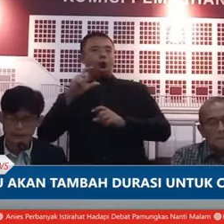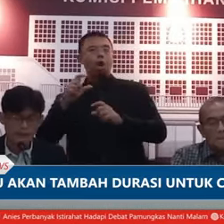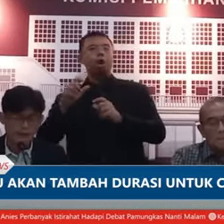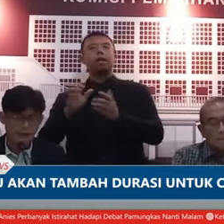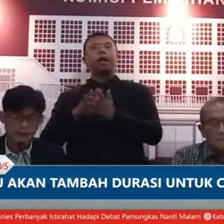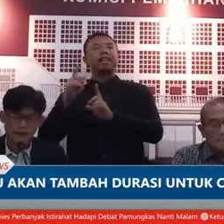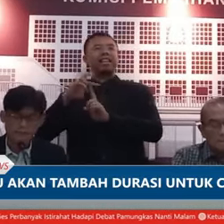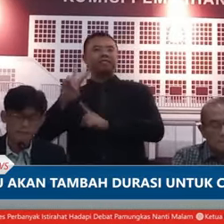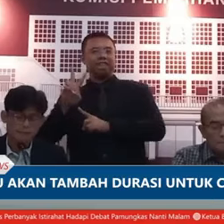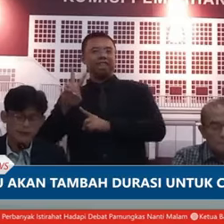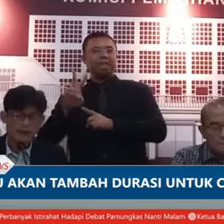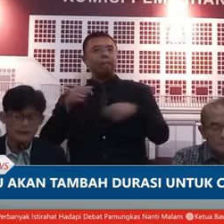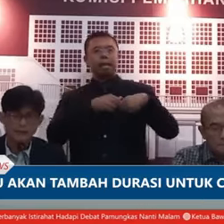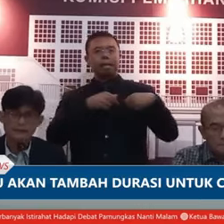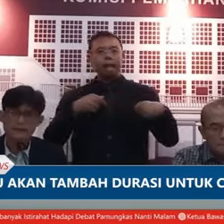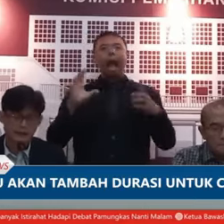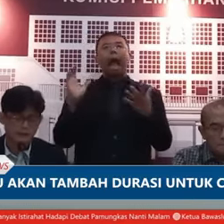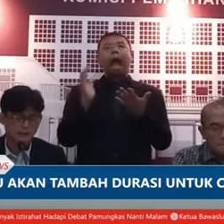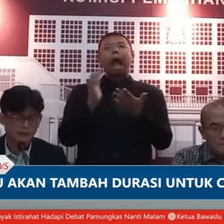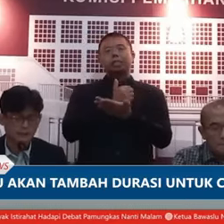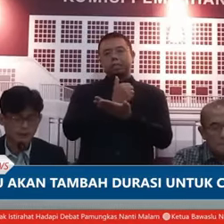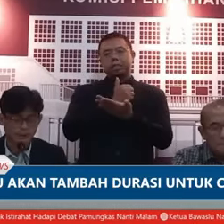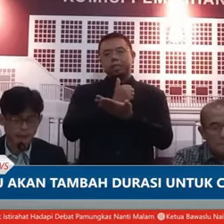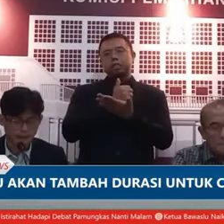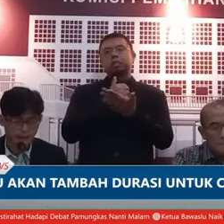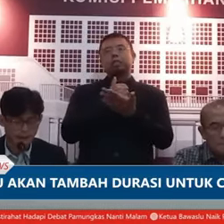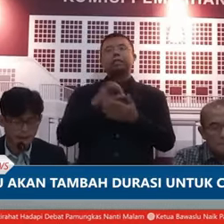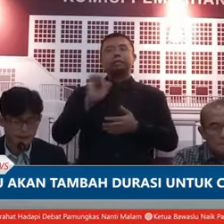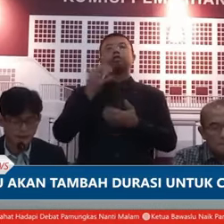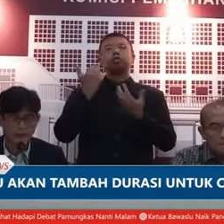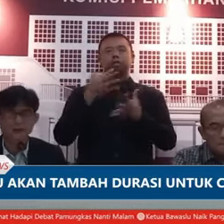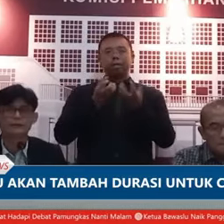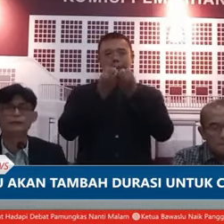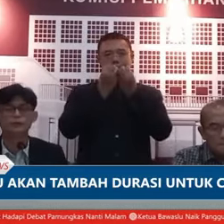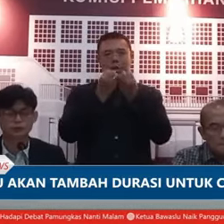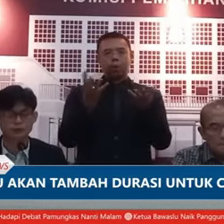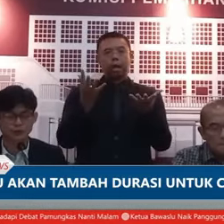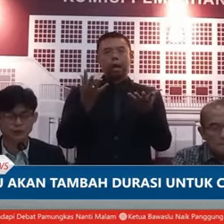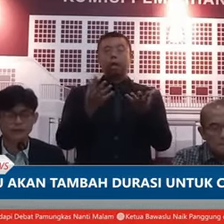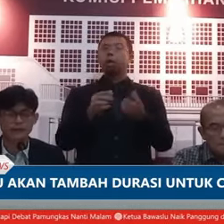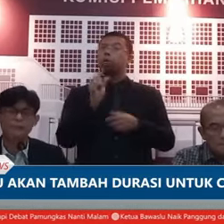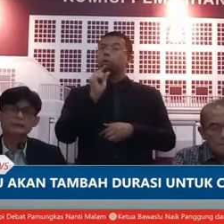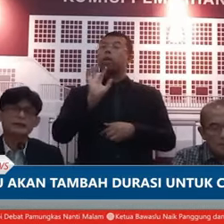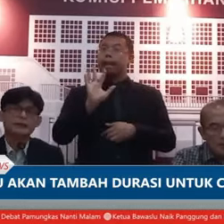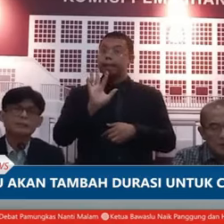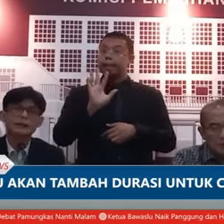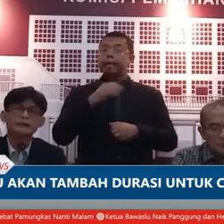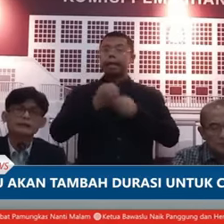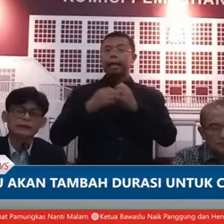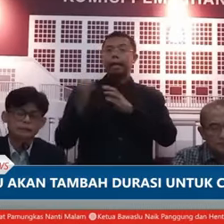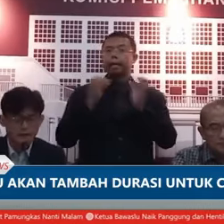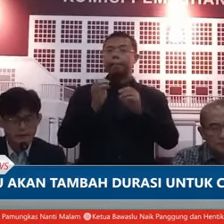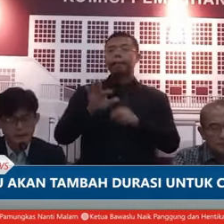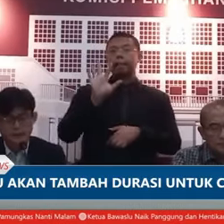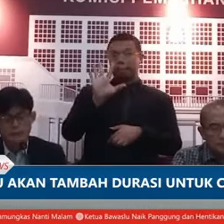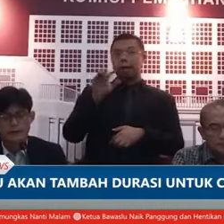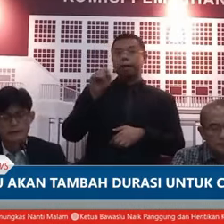menit. Menurut Agus, penambahan durasi bukan hal yang baru, karena menurutnya hal tersebut pernah dilakukan saat debat pada